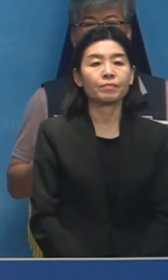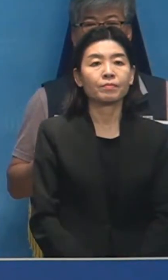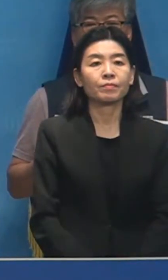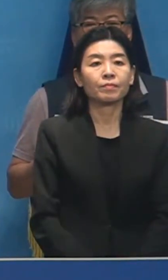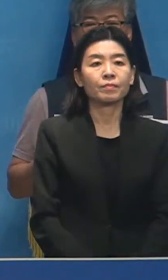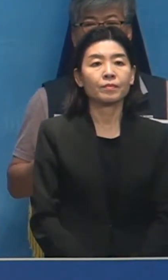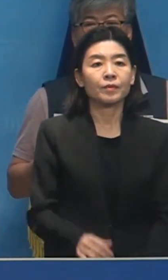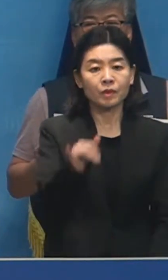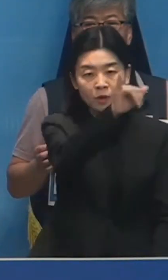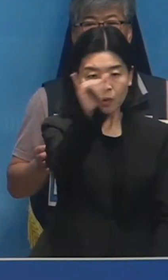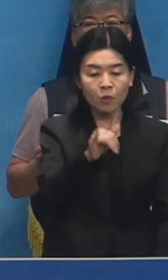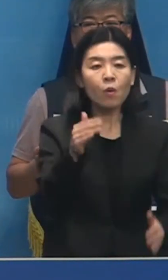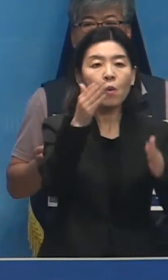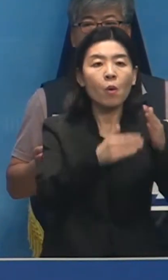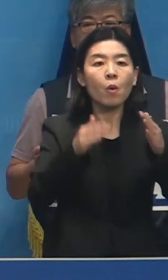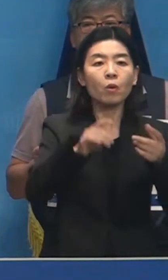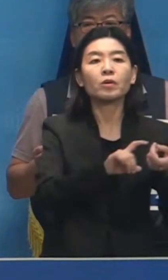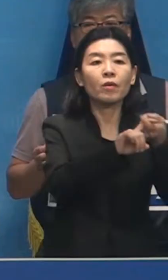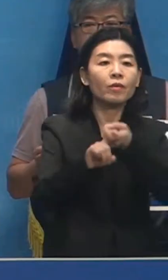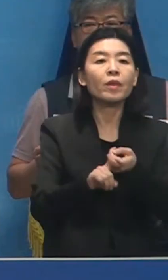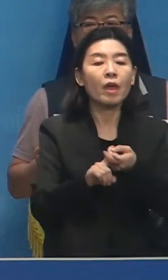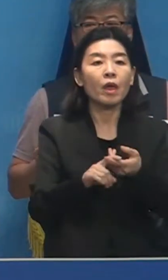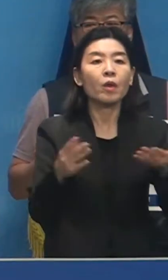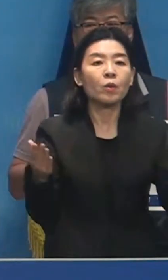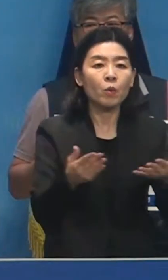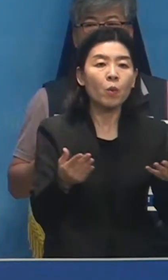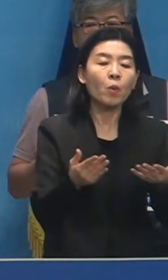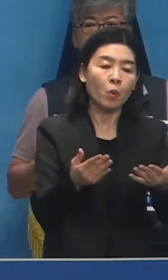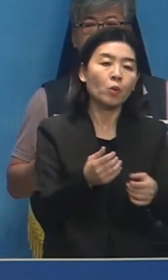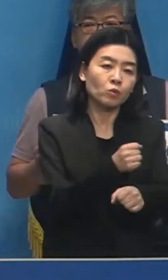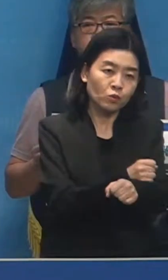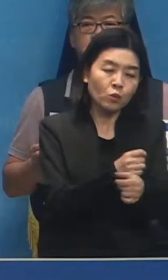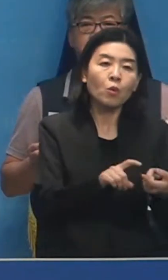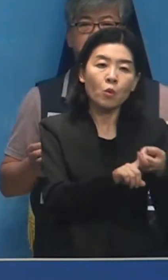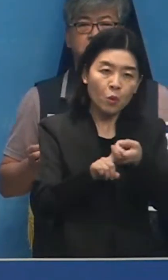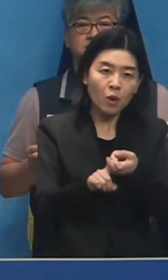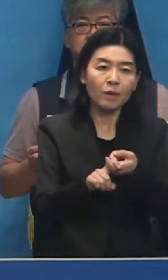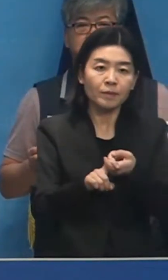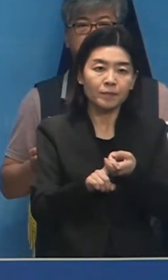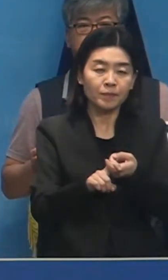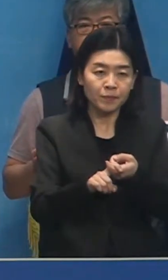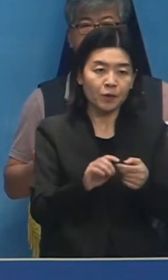전국 공공연대 노련 권미경 위원장님 참석하셨습니다.